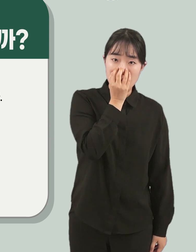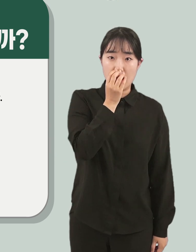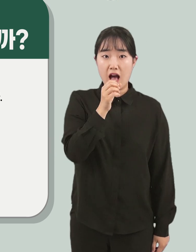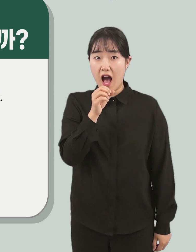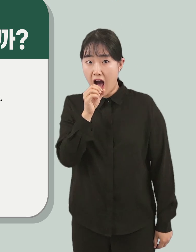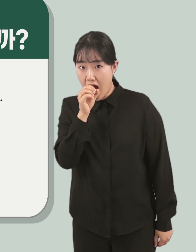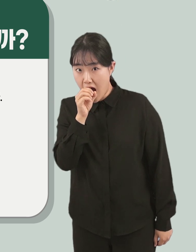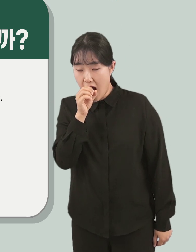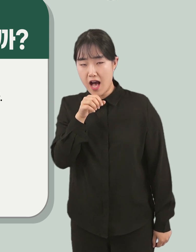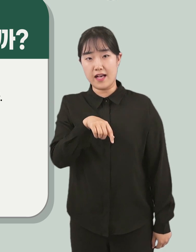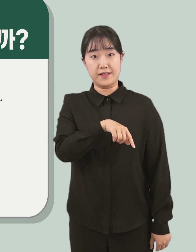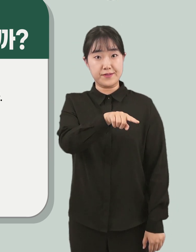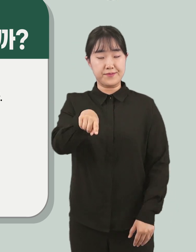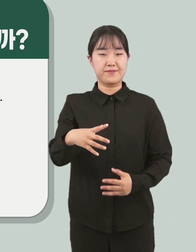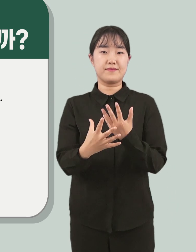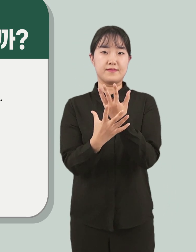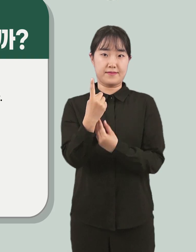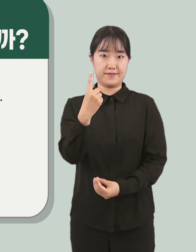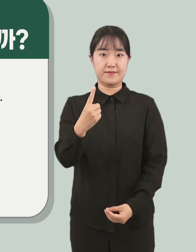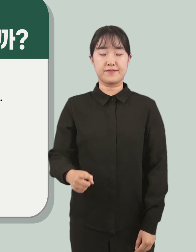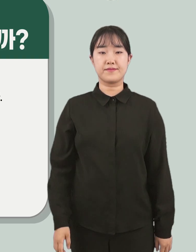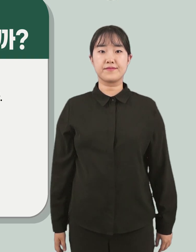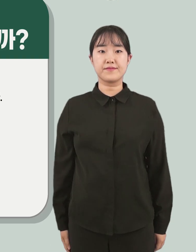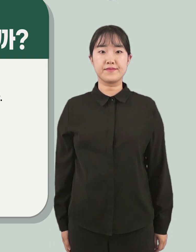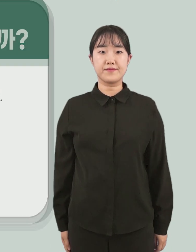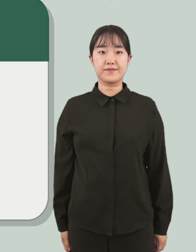일회용 메쉬 등으로 구성되어 있습니다.